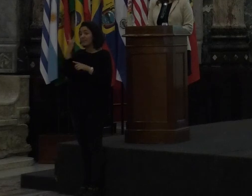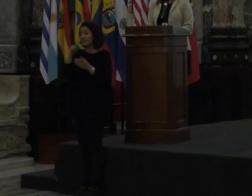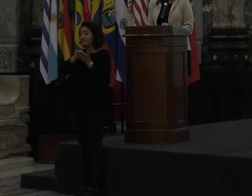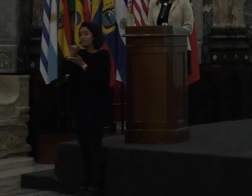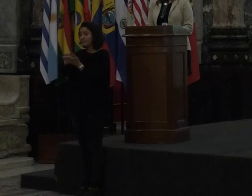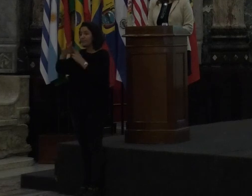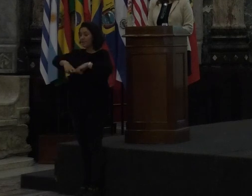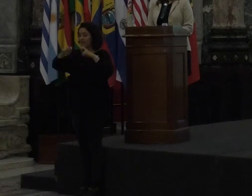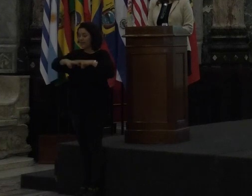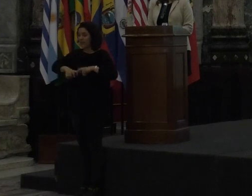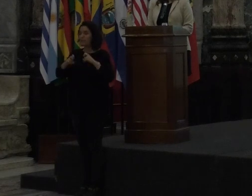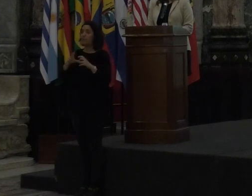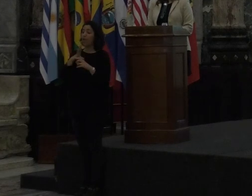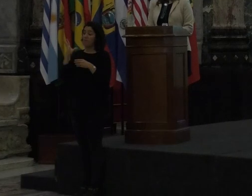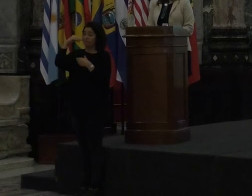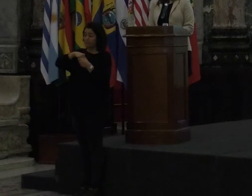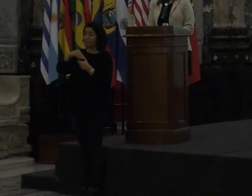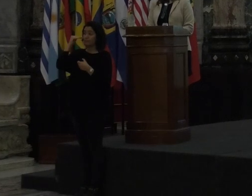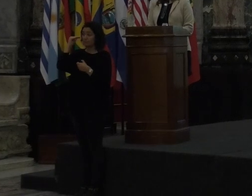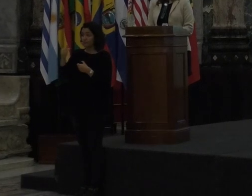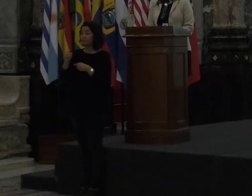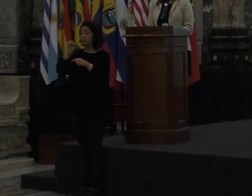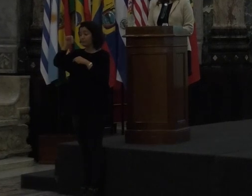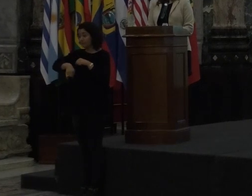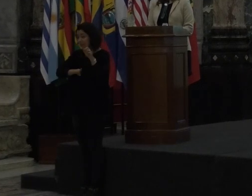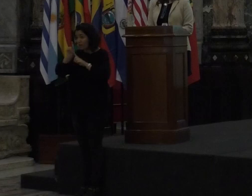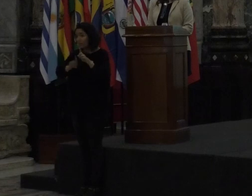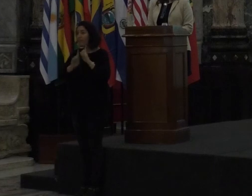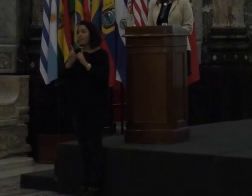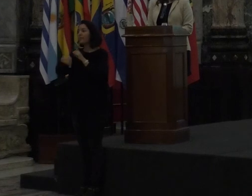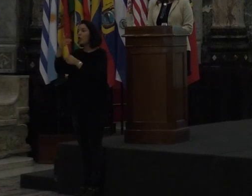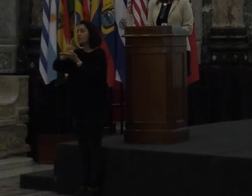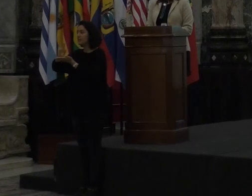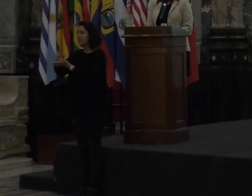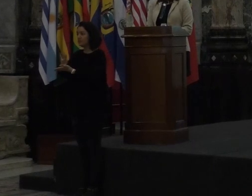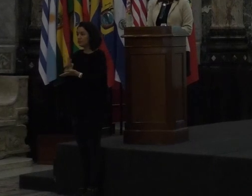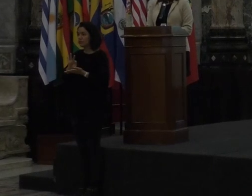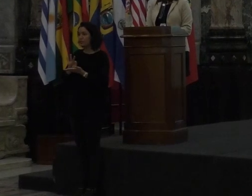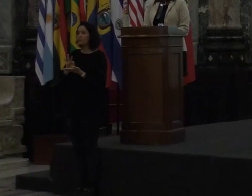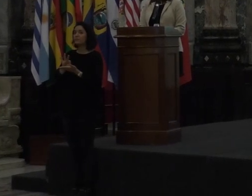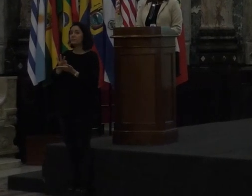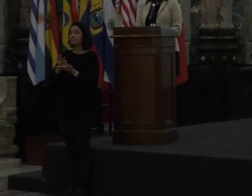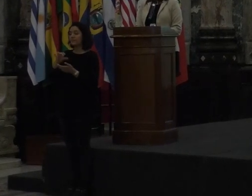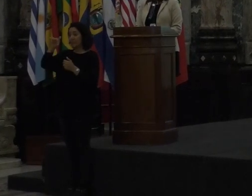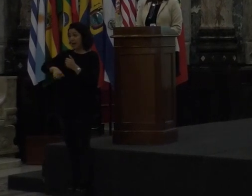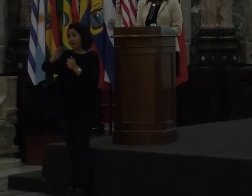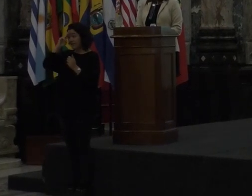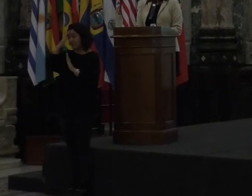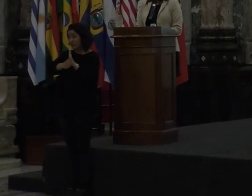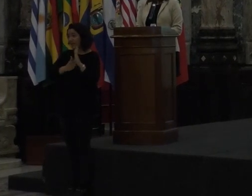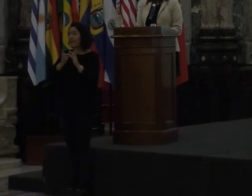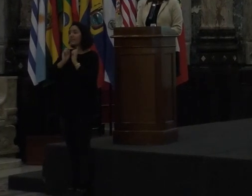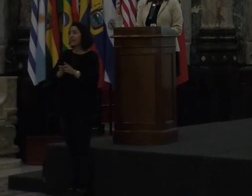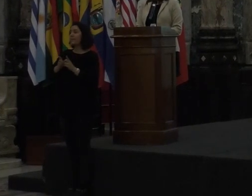investigación que albergan tanto docentes pertenecientes a la Facultad como de otros servicios universitarios, nacionales y extranjeros. De acuerdo a los